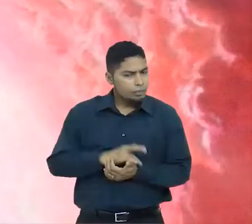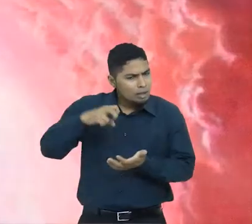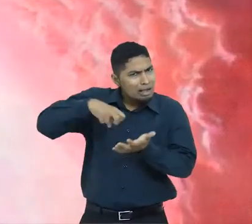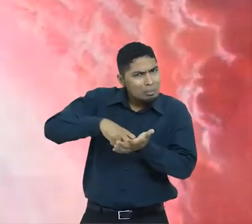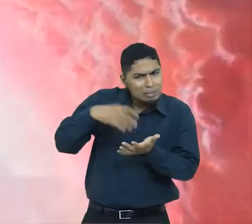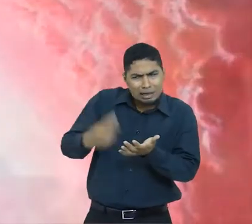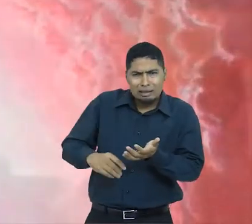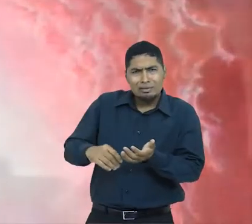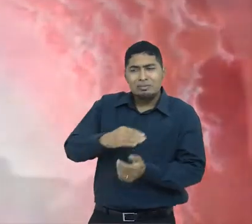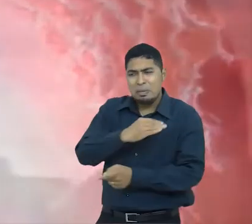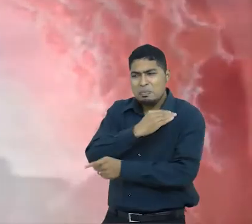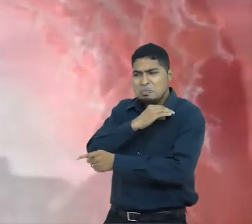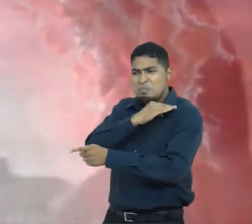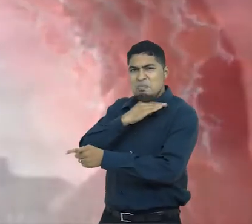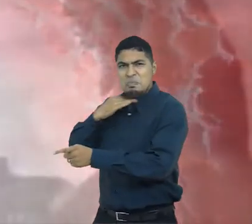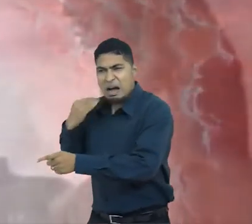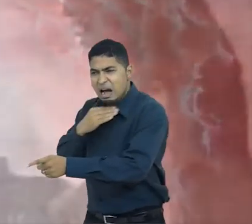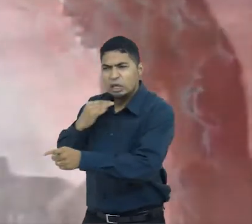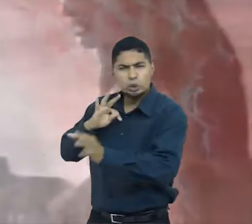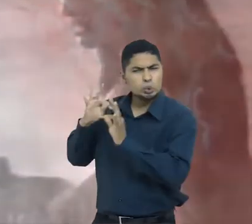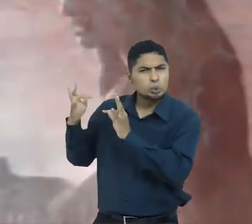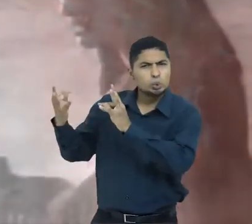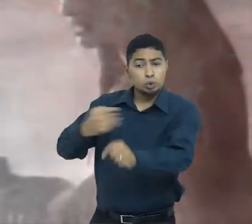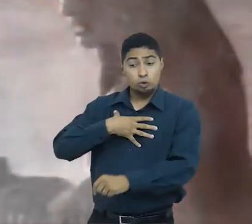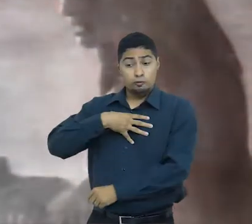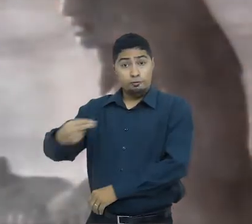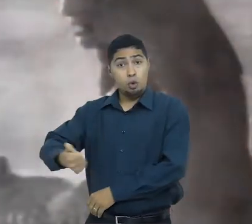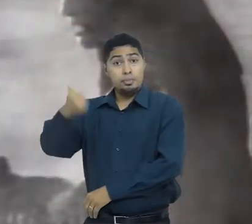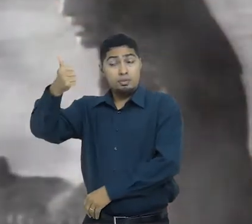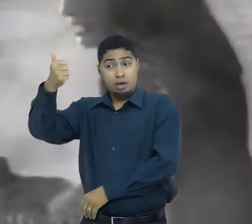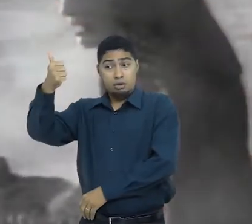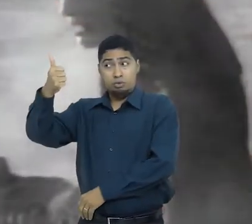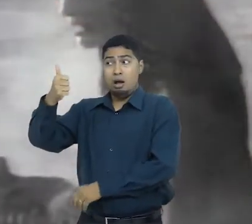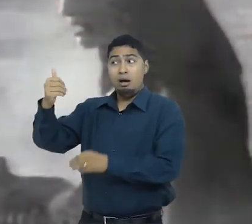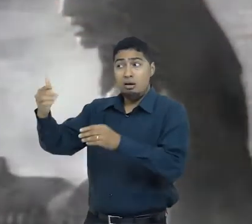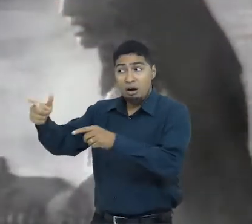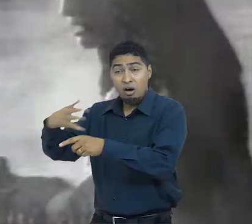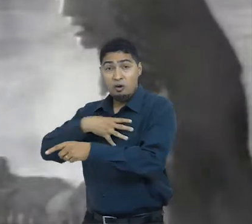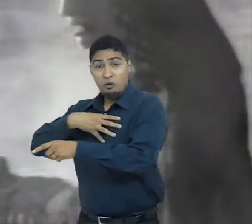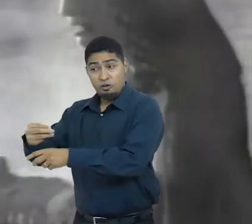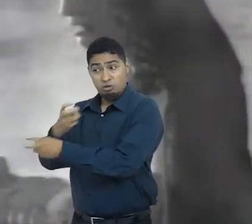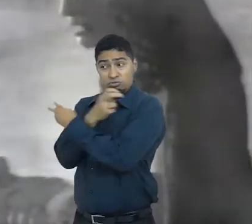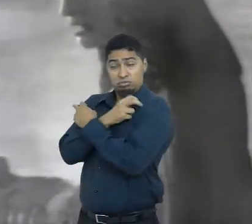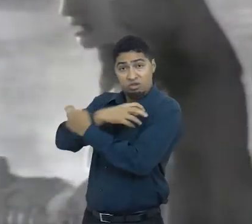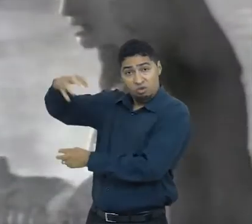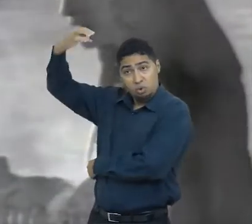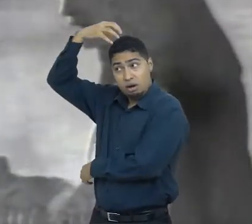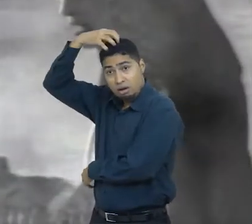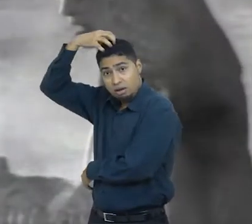Essa praga vai matar todos os primogênitos do Egito, desde o filho do Faraó, o rei, até